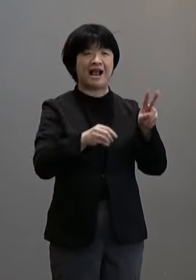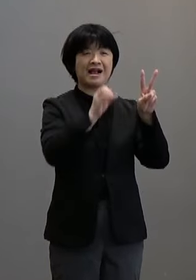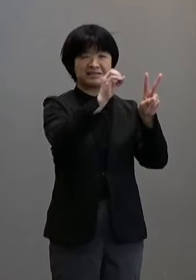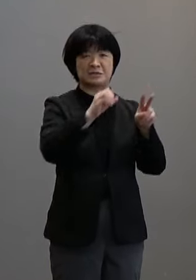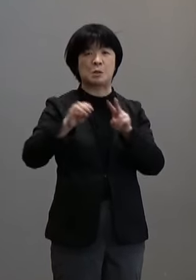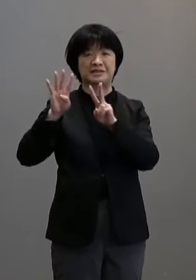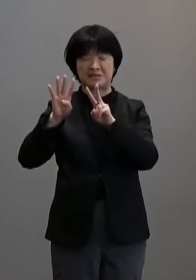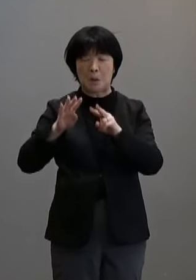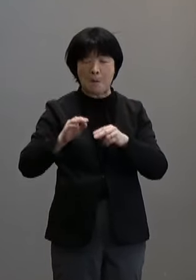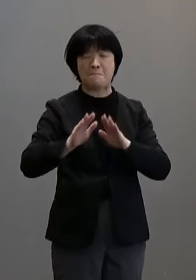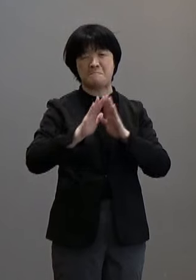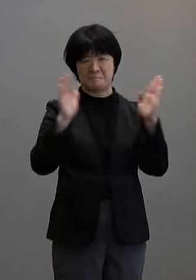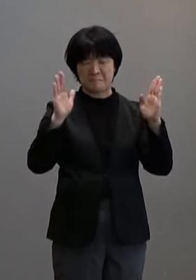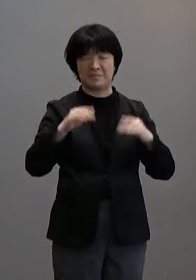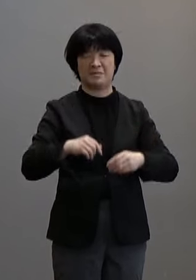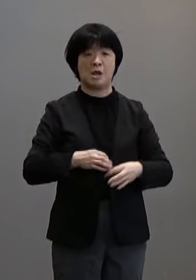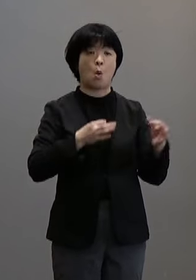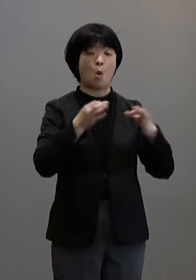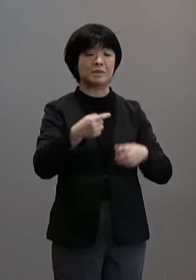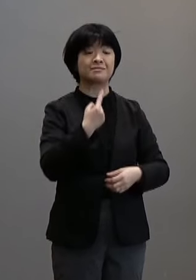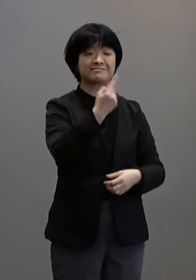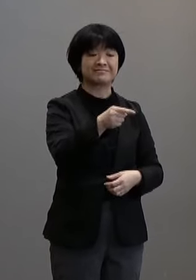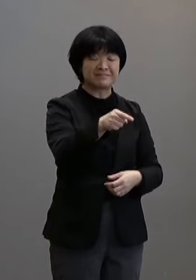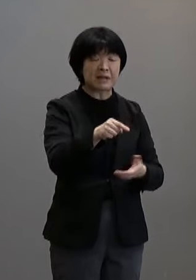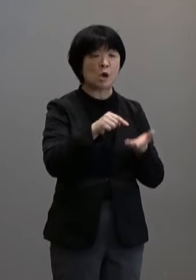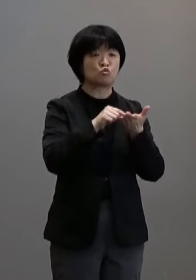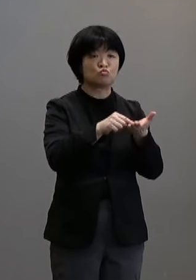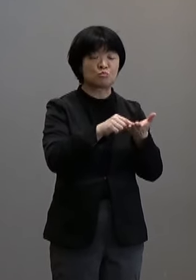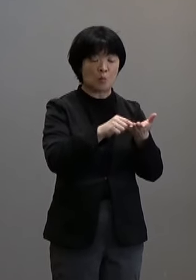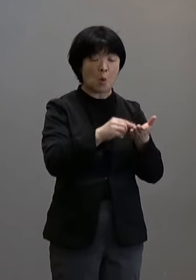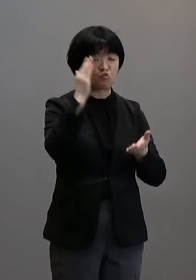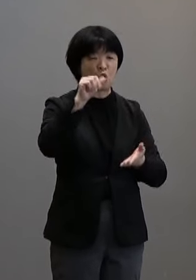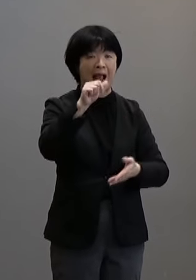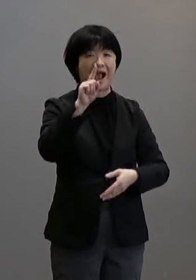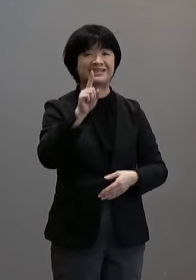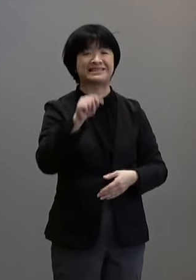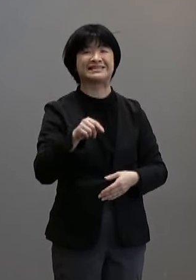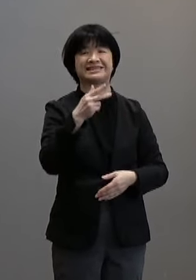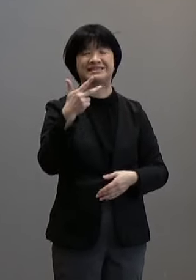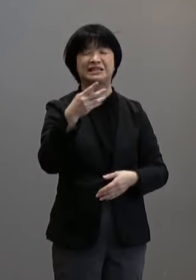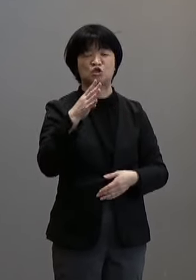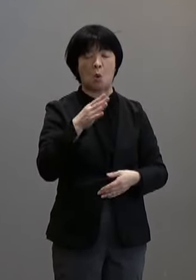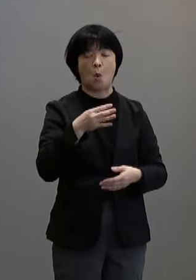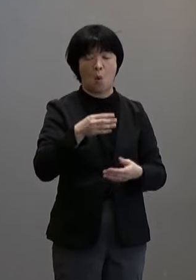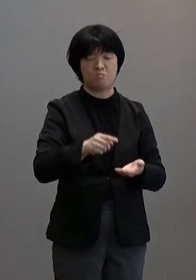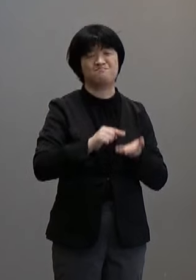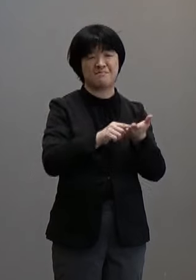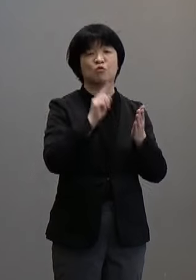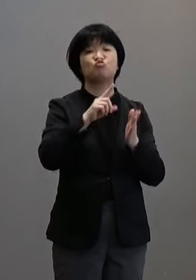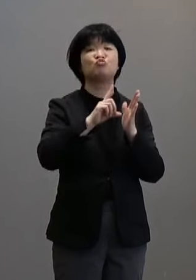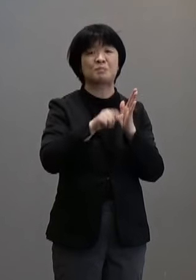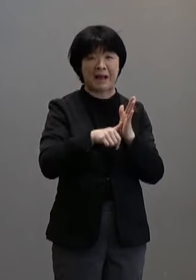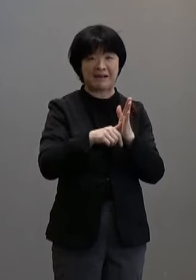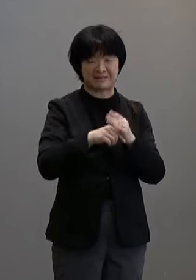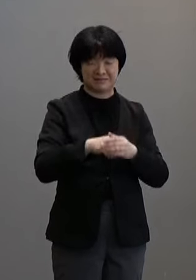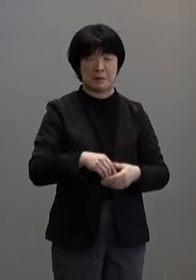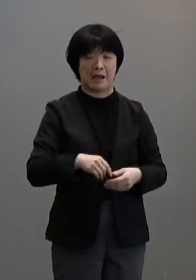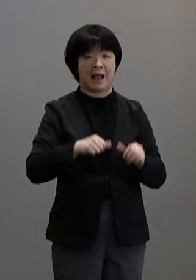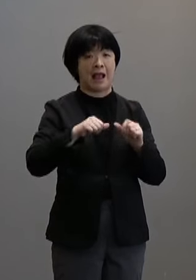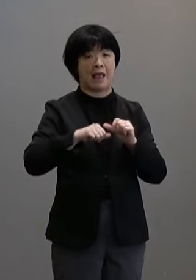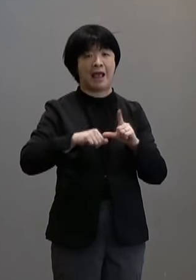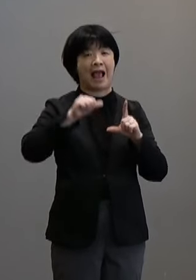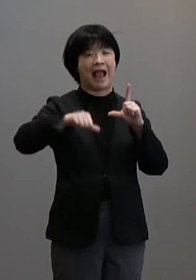黒アヒージョを注文された方に、アニメ、お出かけ小だめ限定コラボシールなど、さらにアンケートに回答された方には、ア